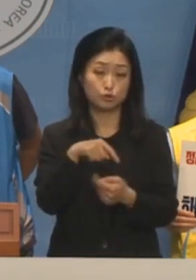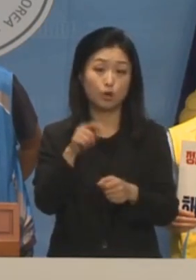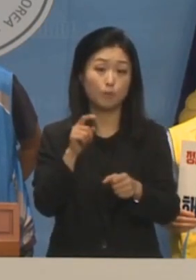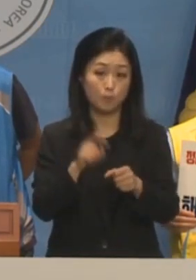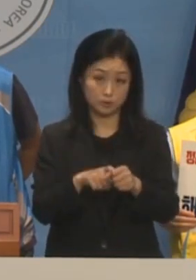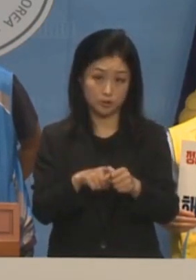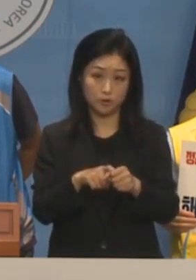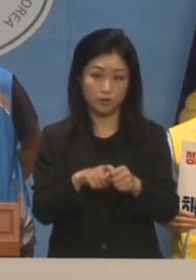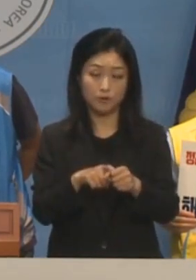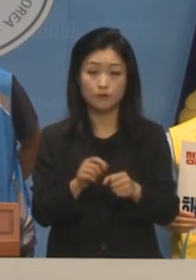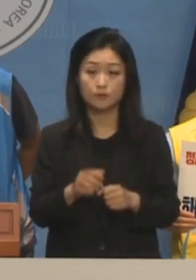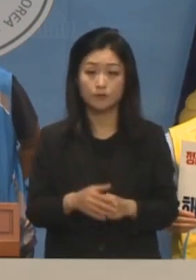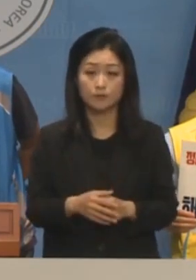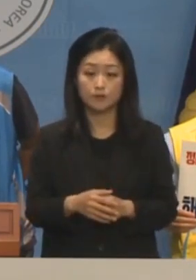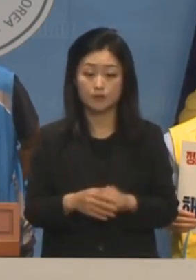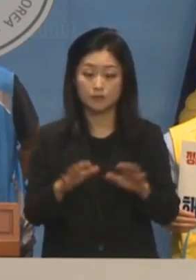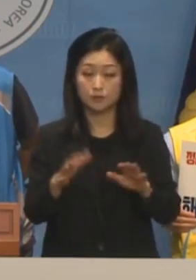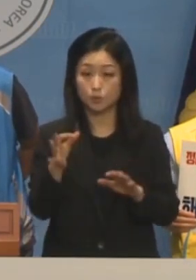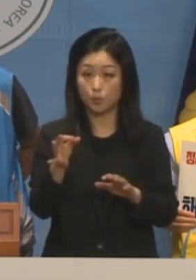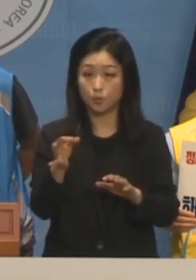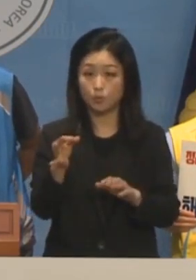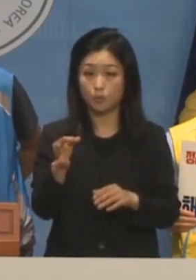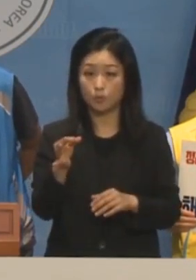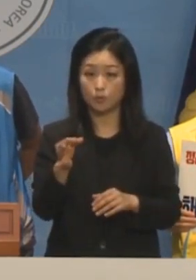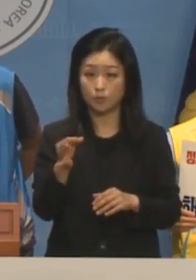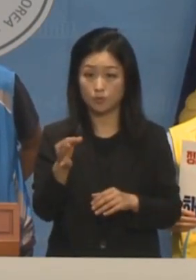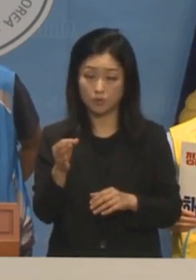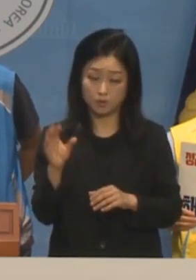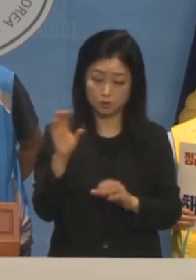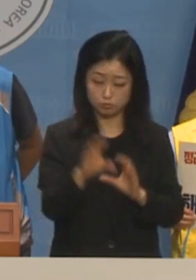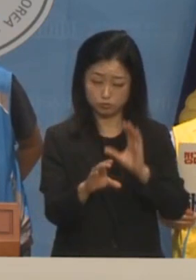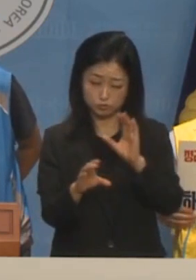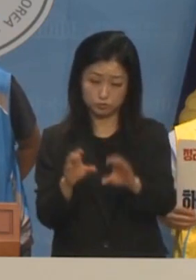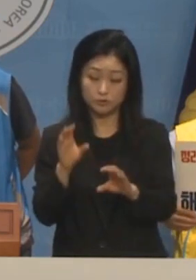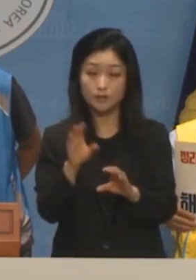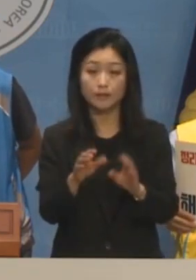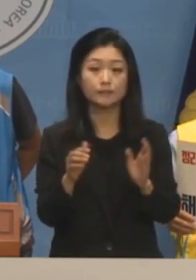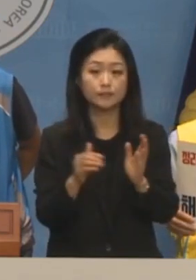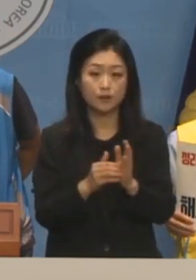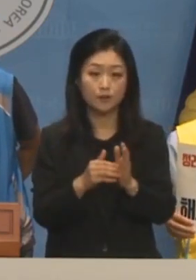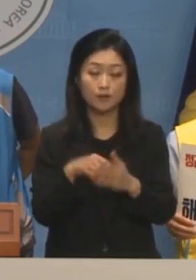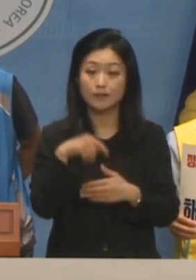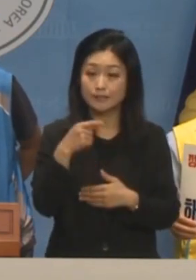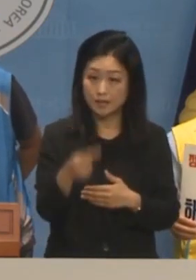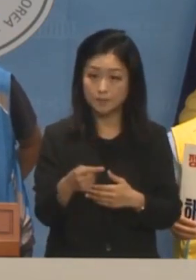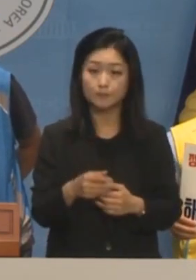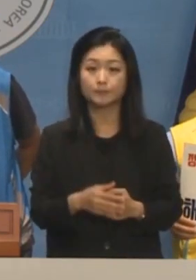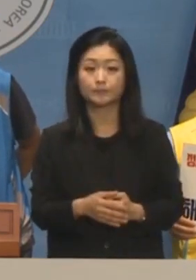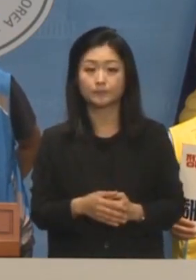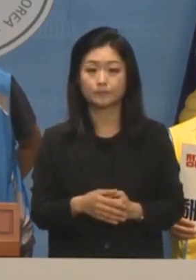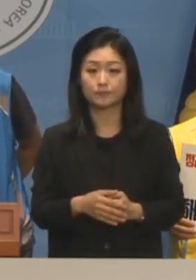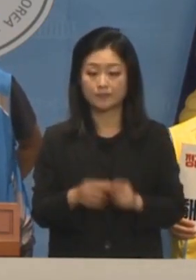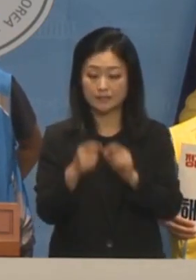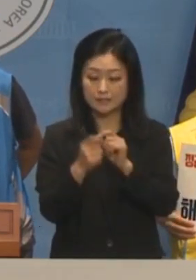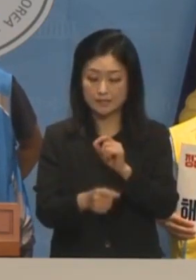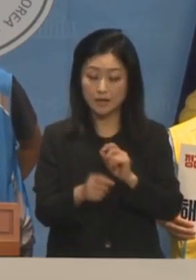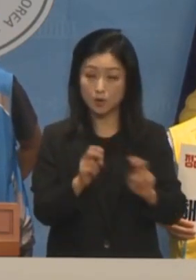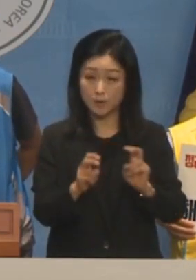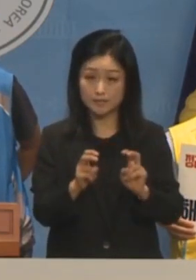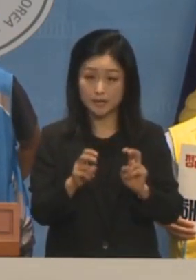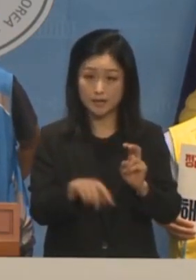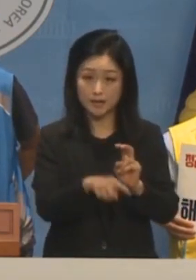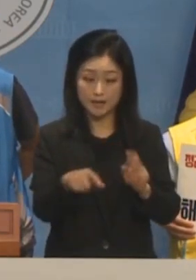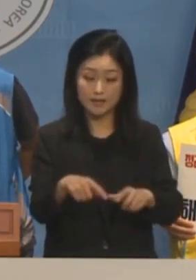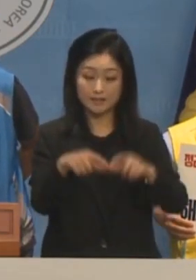위해서 수백억의 돈을 쏟아부었습니다. 그리고 그 중 일부는 자회사들의 지분을 늘리는